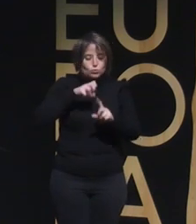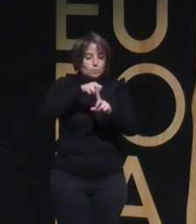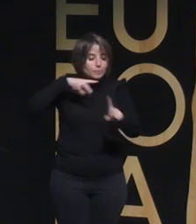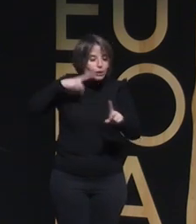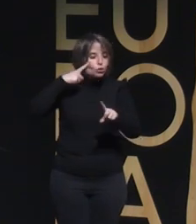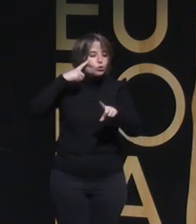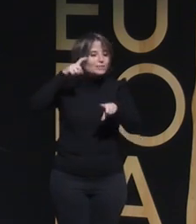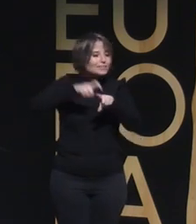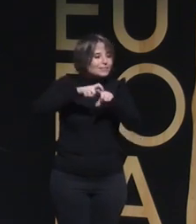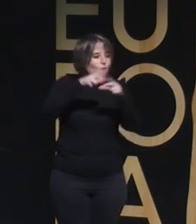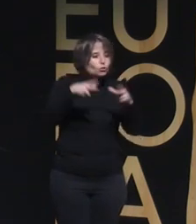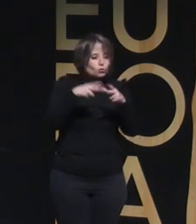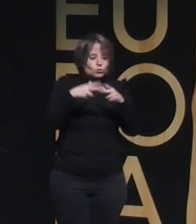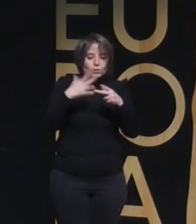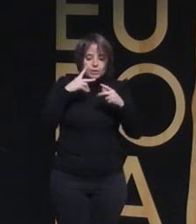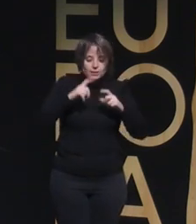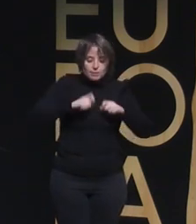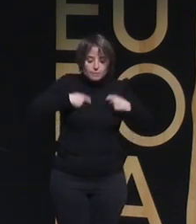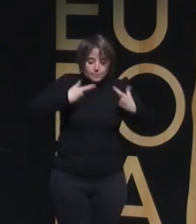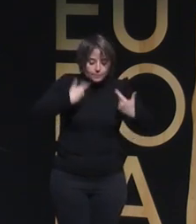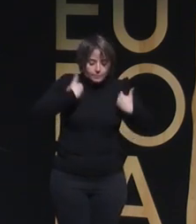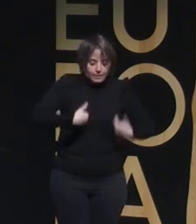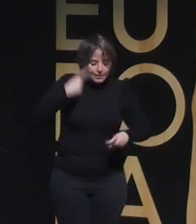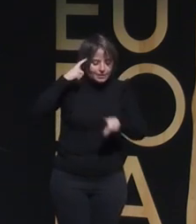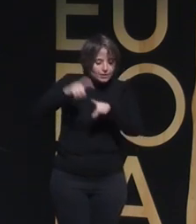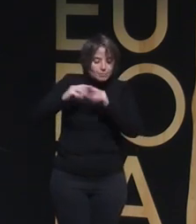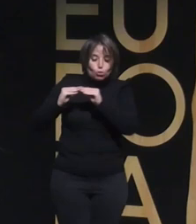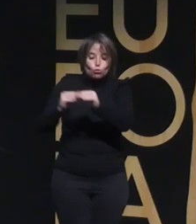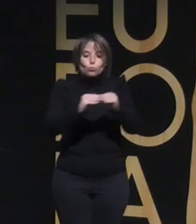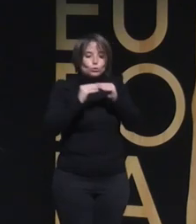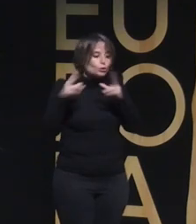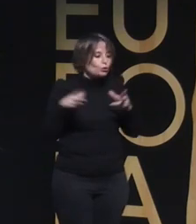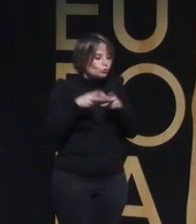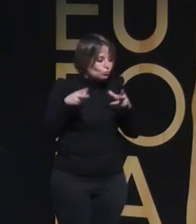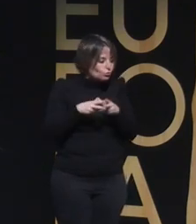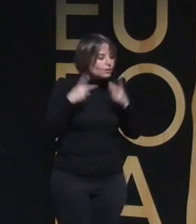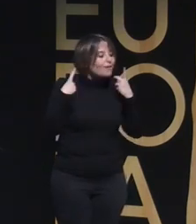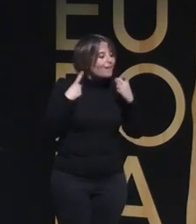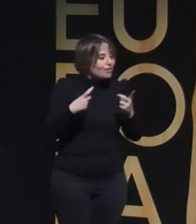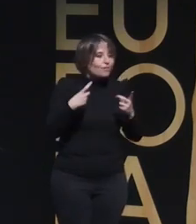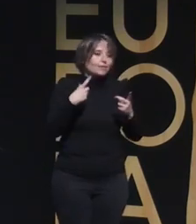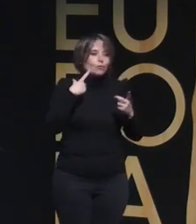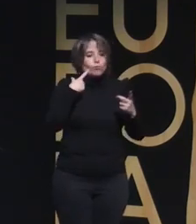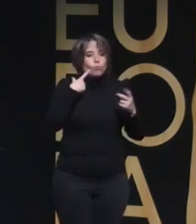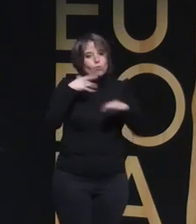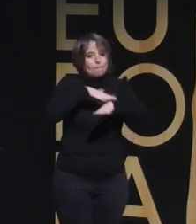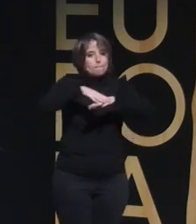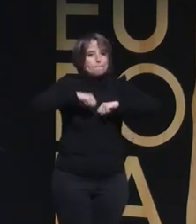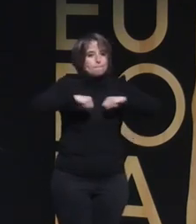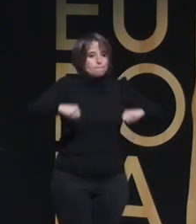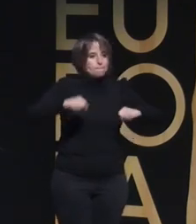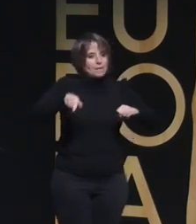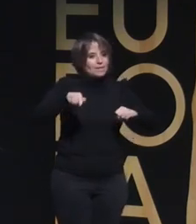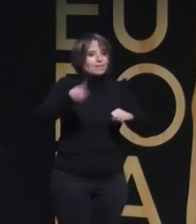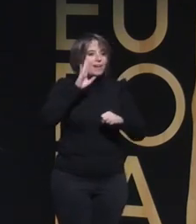biopsicosocial, ¿no? Conociendo lo biológico, entendiendo la psicología, pero sin lo comunitario, sin lo social, nos falta una pata de la silla, que es lo